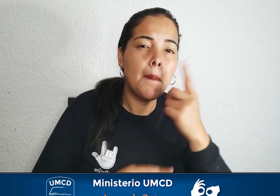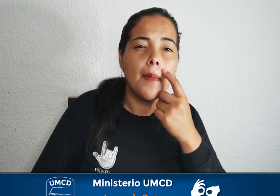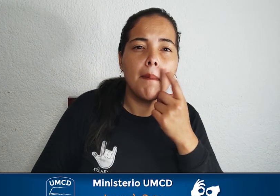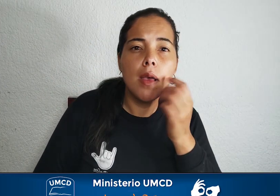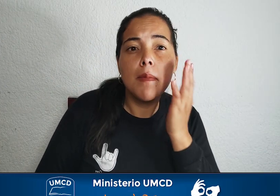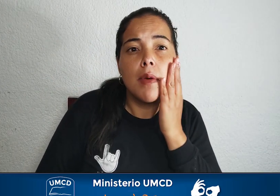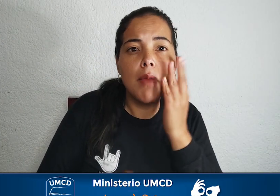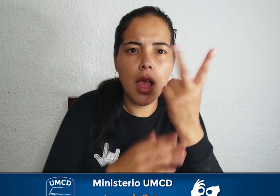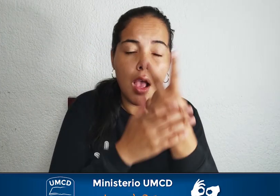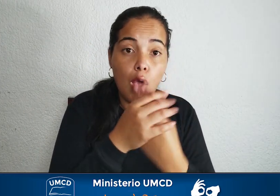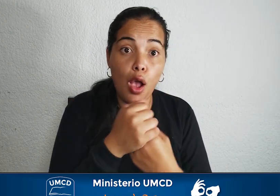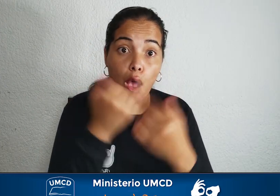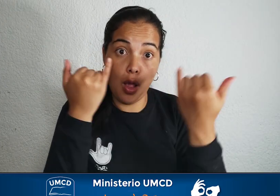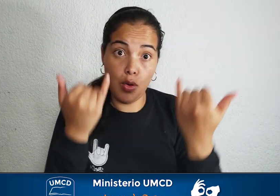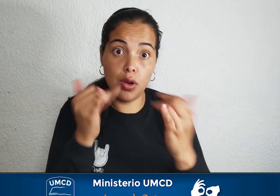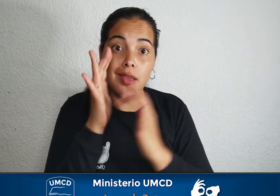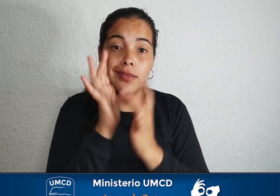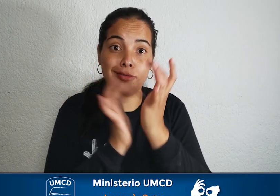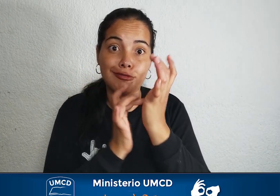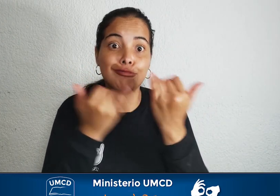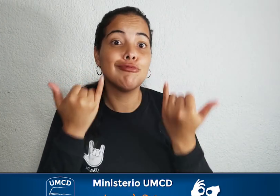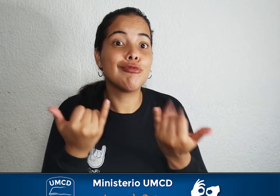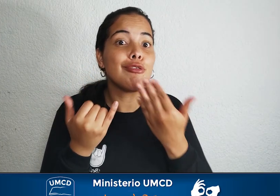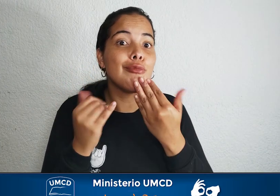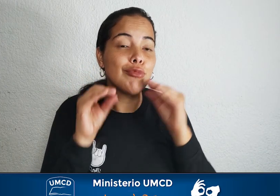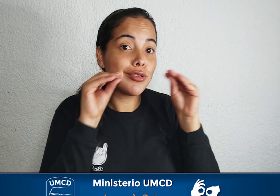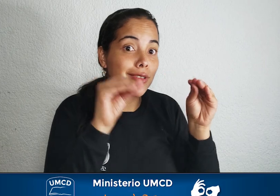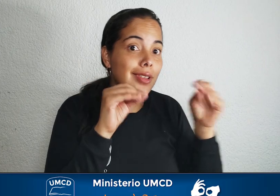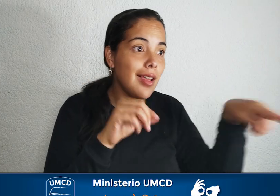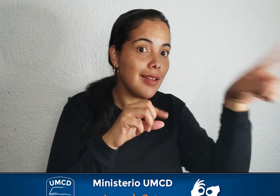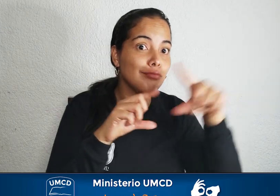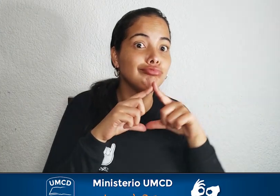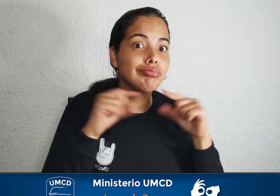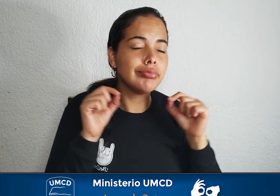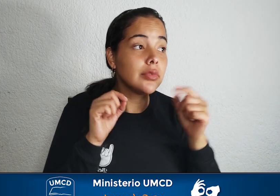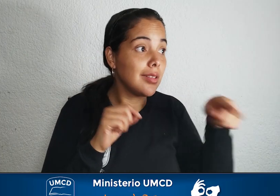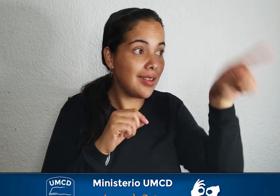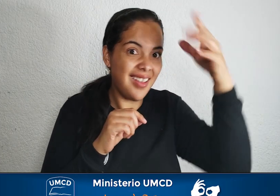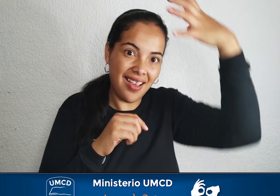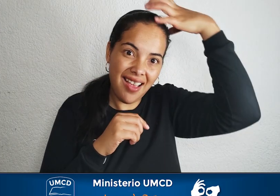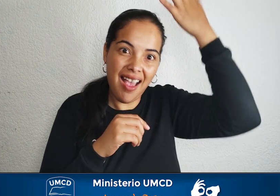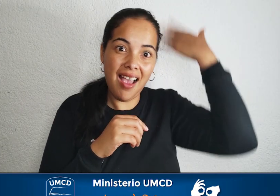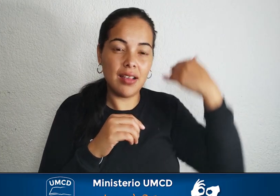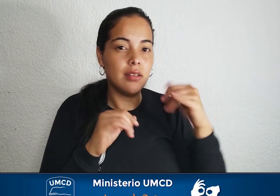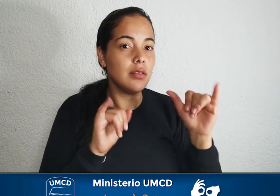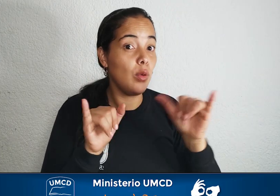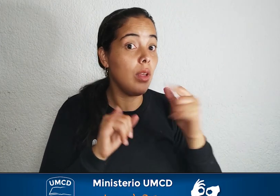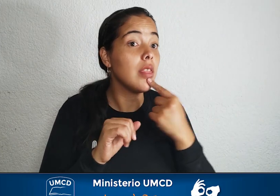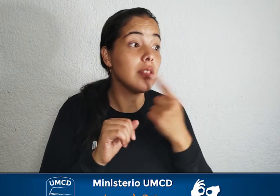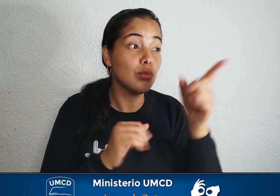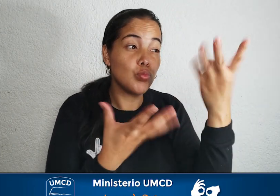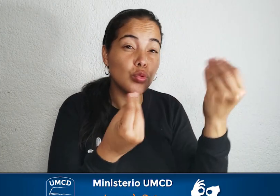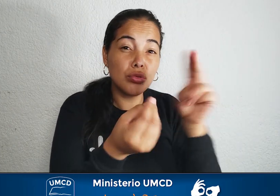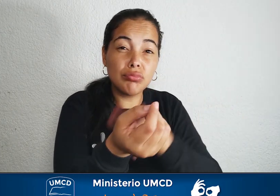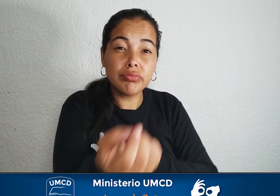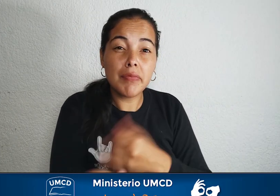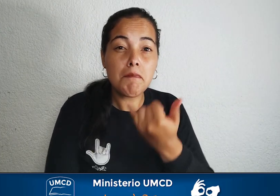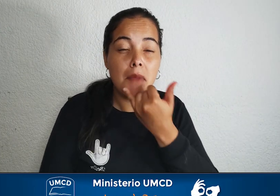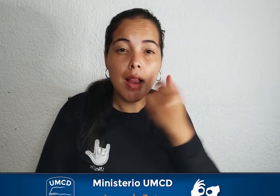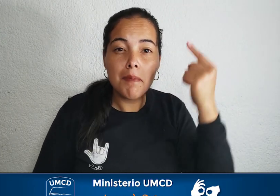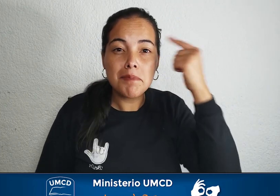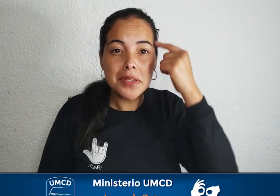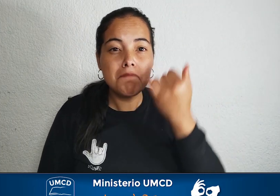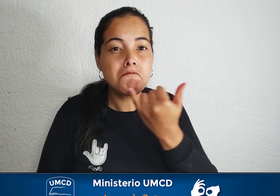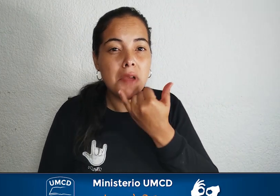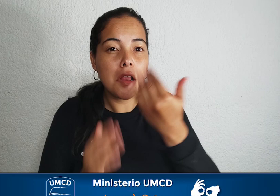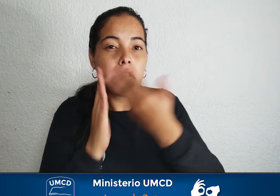la lección de hoy día vamos a ver cómo Jesucristo trabaja con los fariseos para mostrarles que a veces ciertas tradiciones o